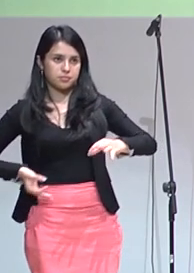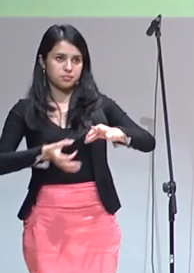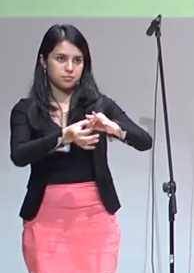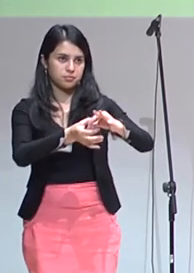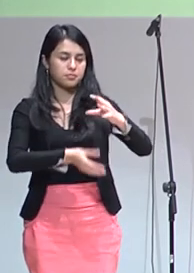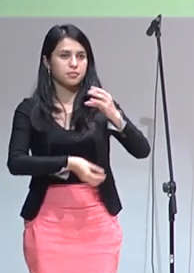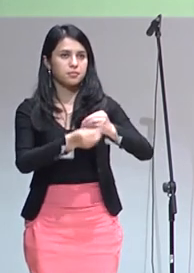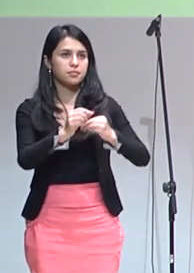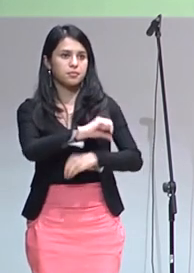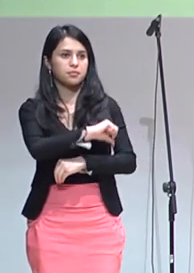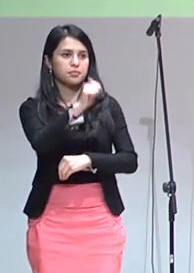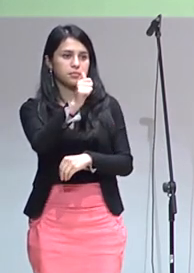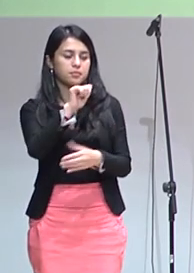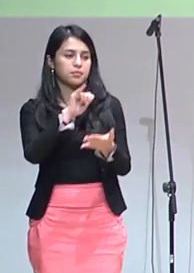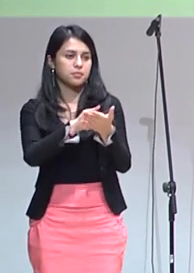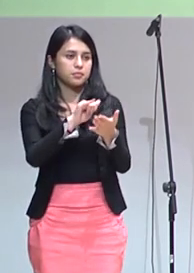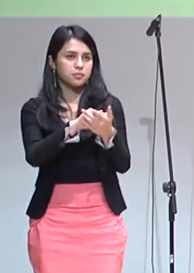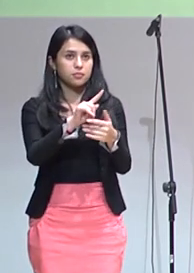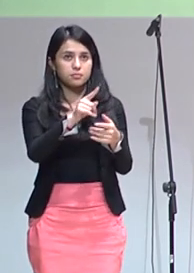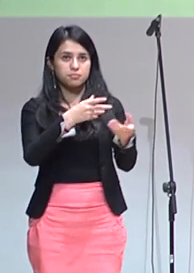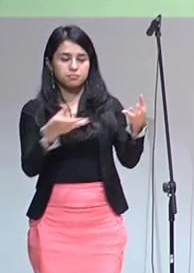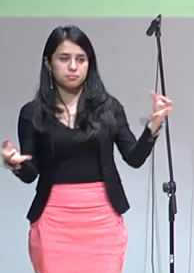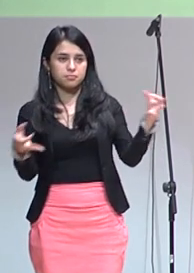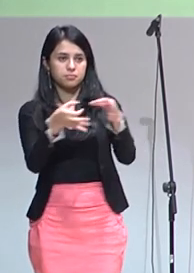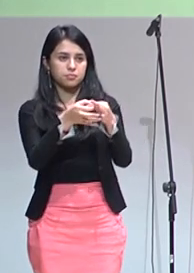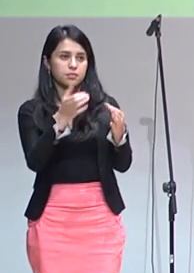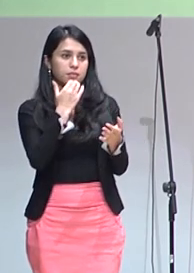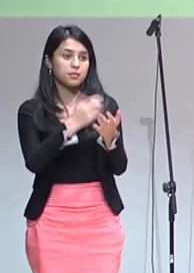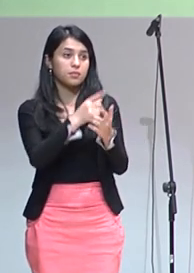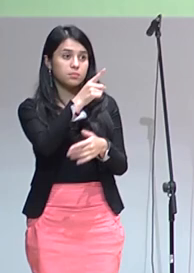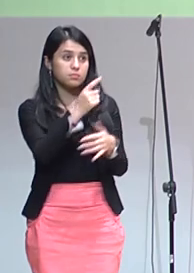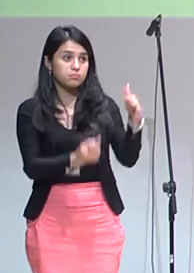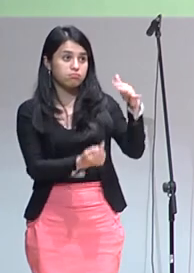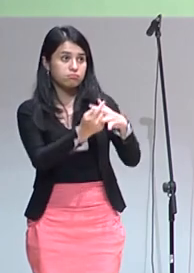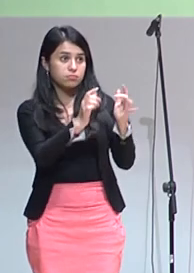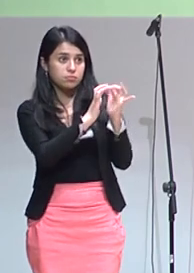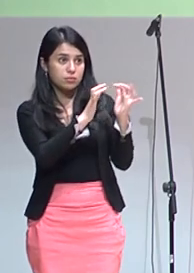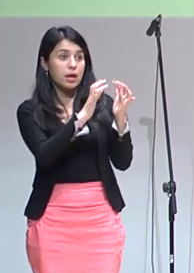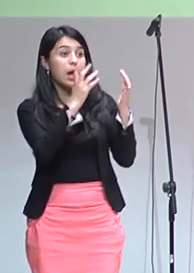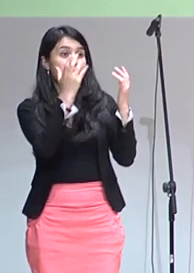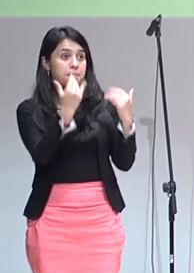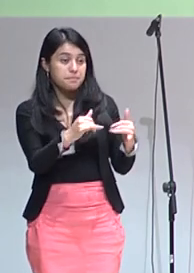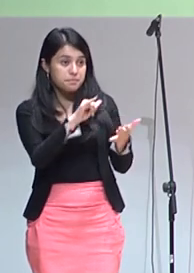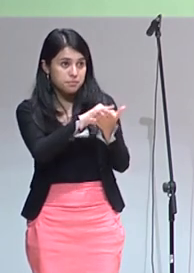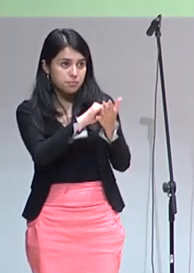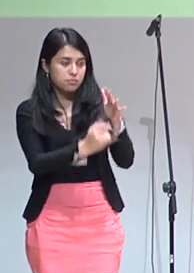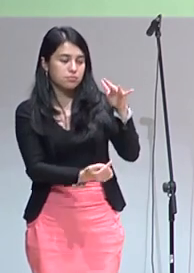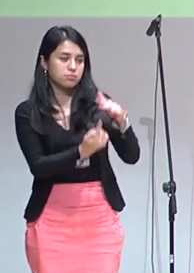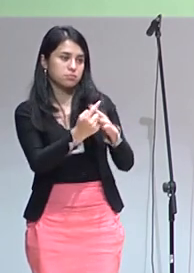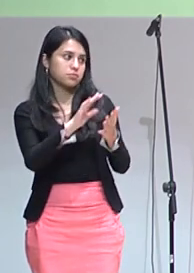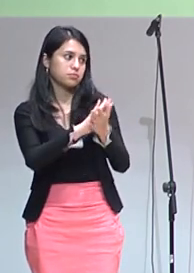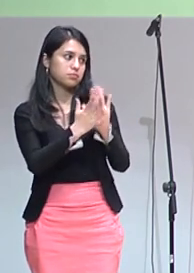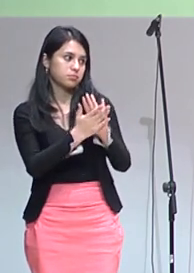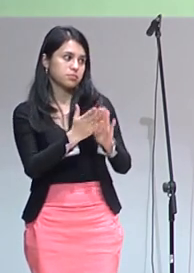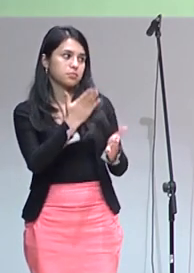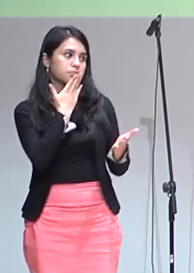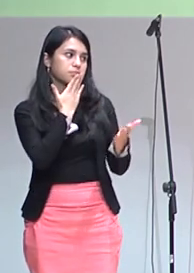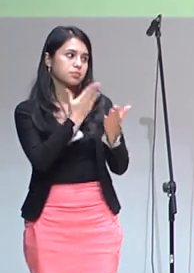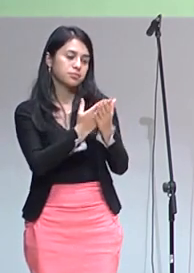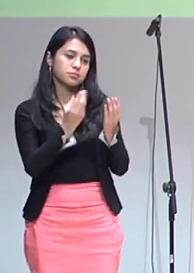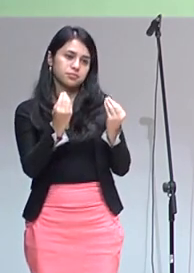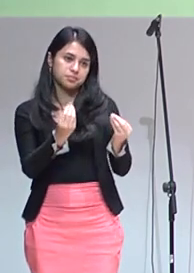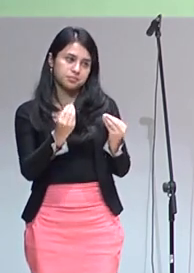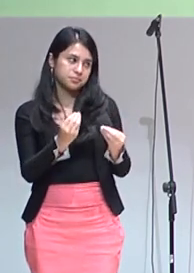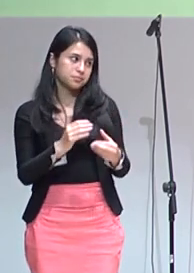retomar cosas pues de esa guerra para, si ahí nace la guerra, ahí mismo tiene que nacer la paz. Muchas